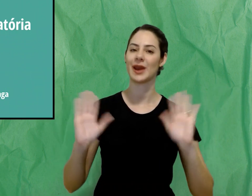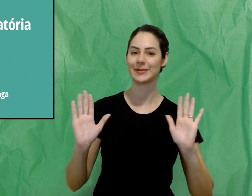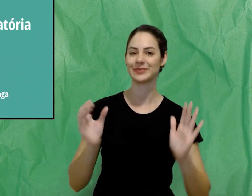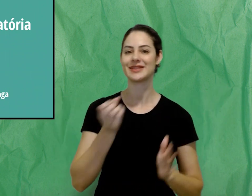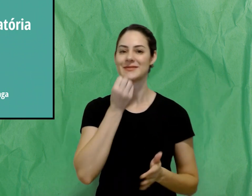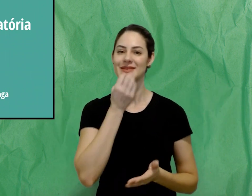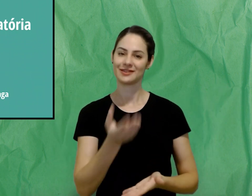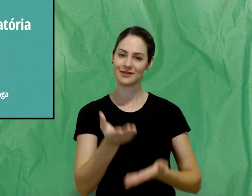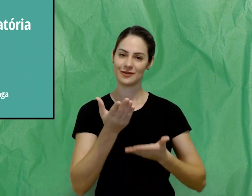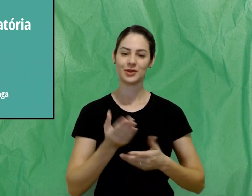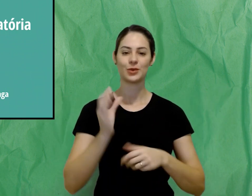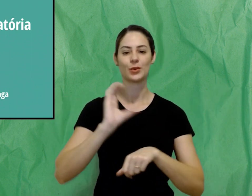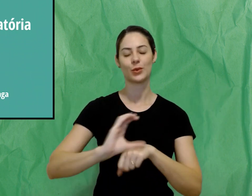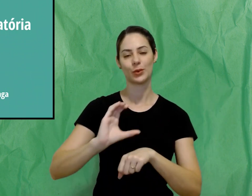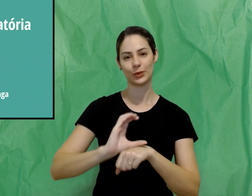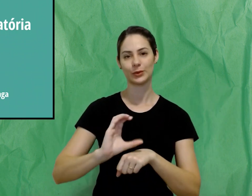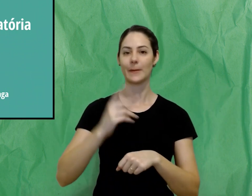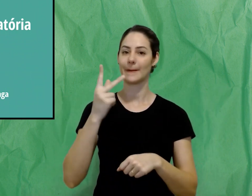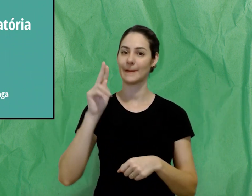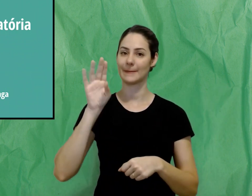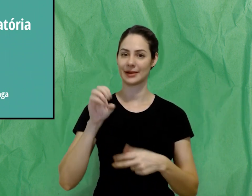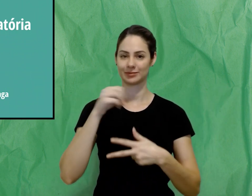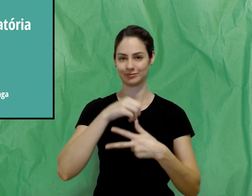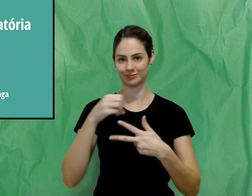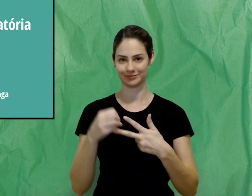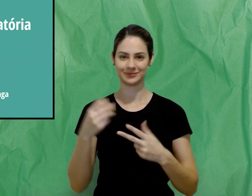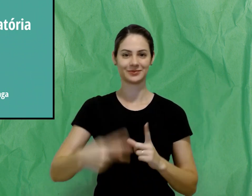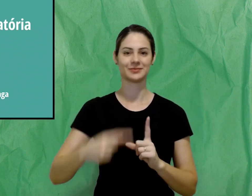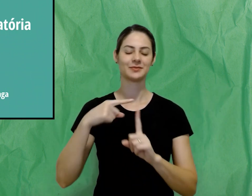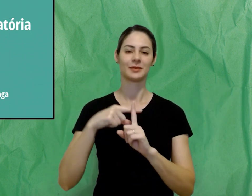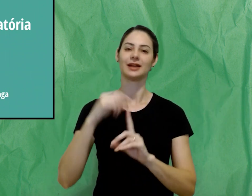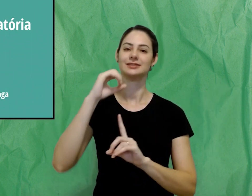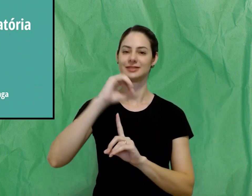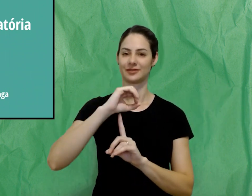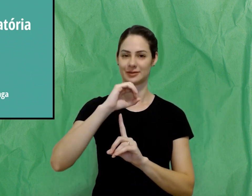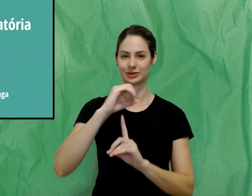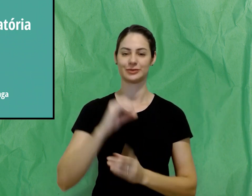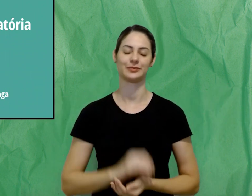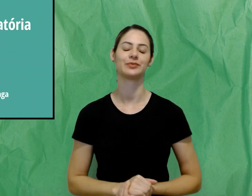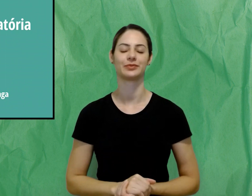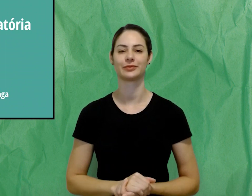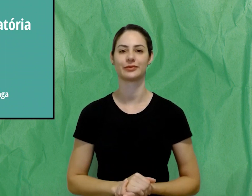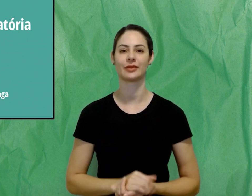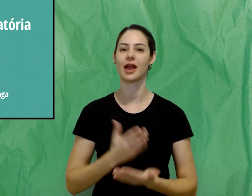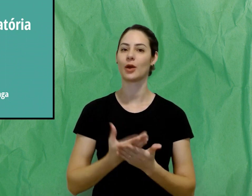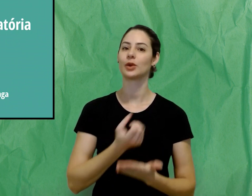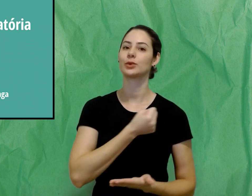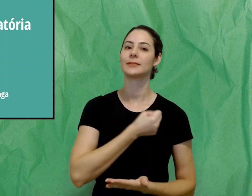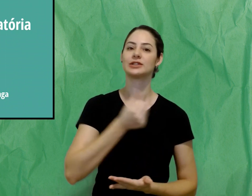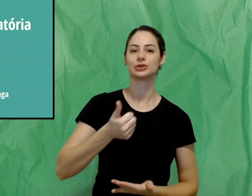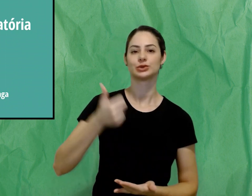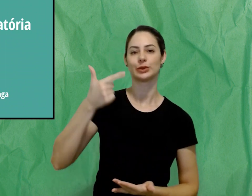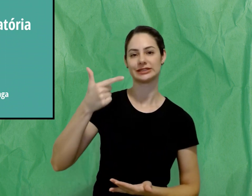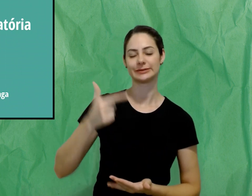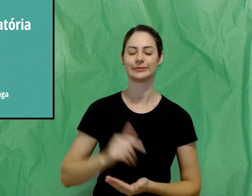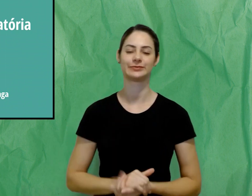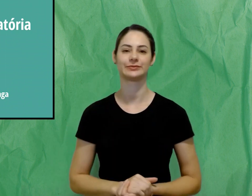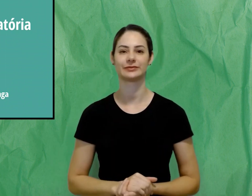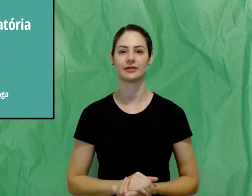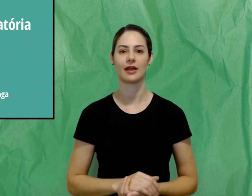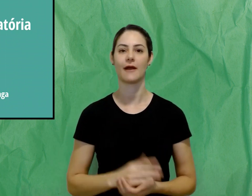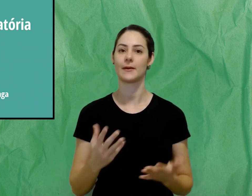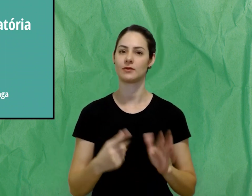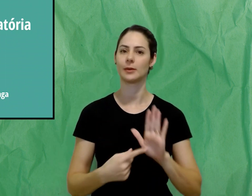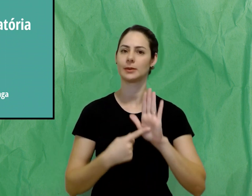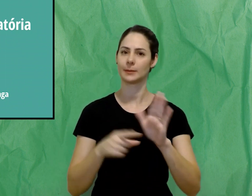Seja bem-vindo ao curso Pré-ENEM da plataforma Mais IFMG. Essa é a aula número 12. Vamos apresentar uma questão